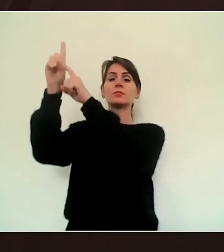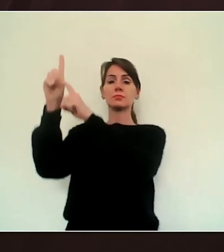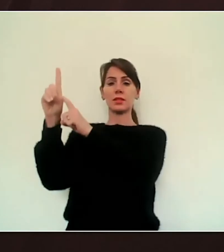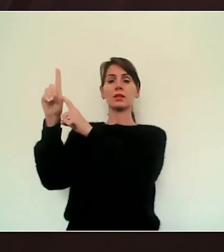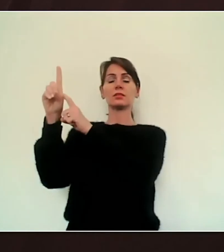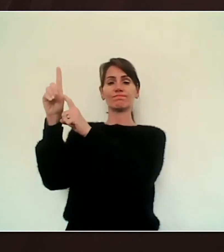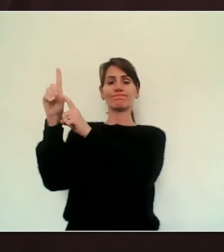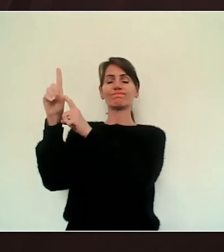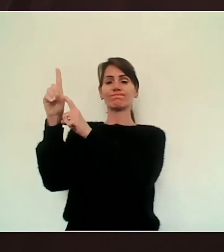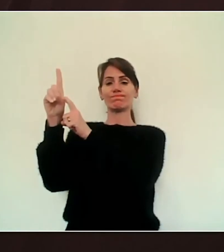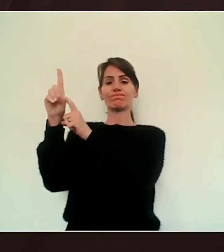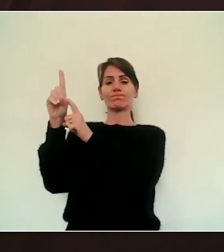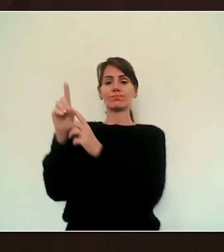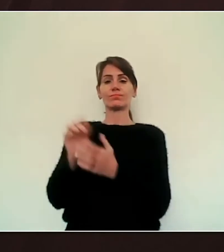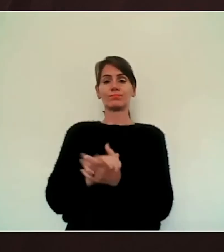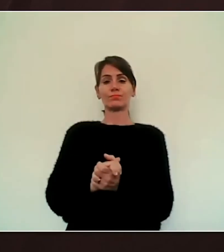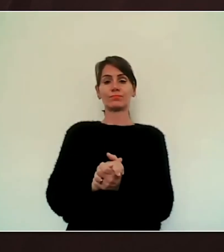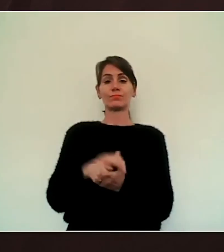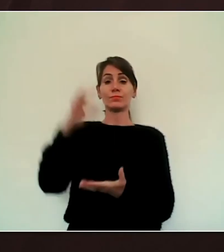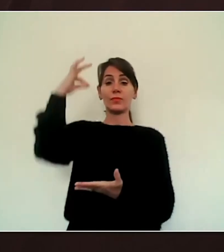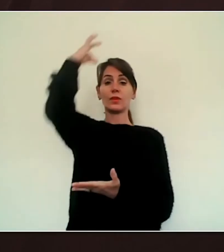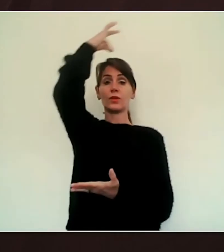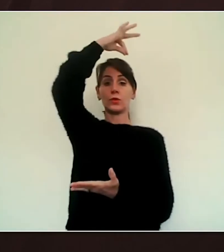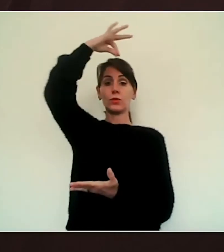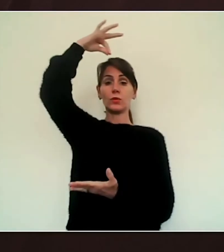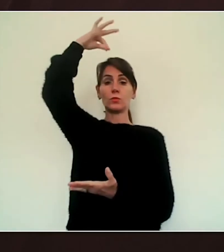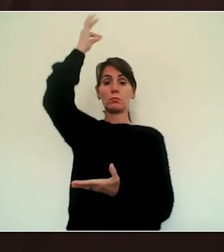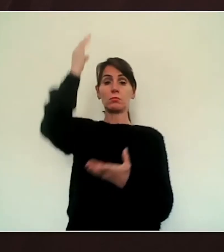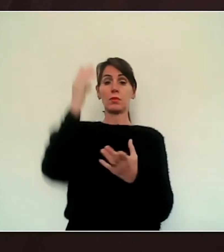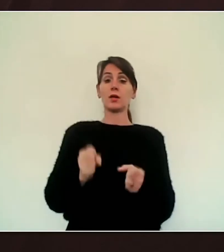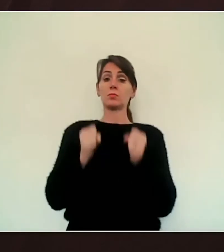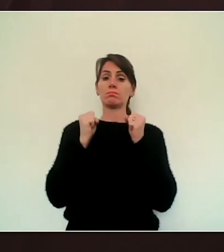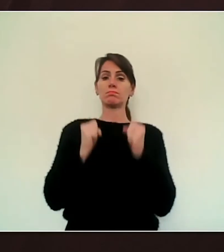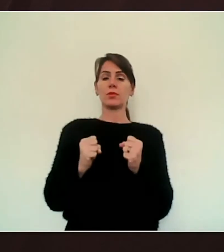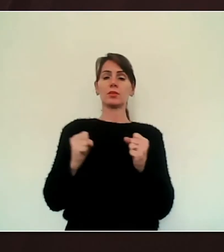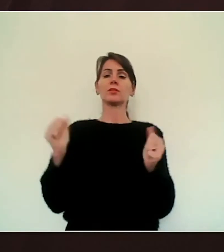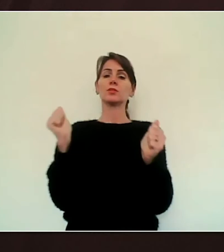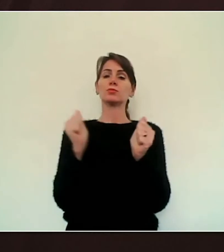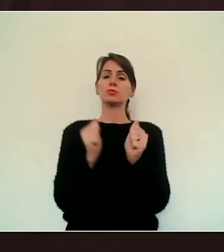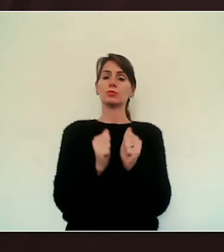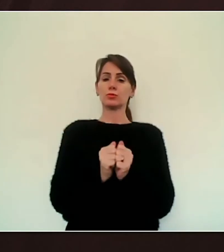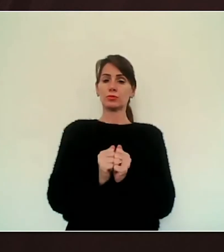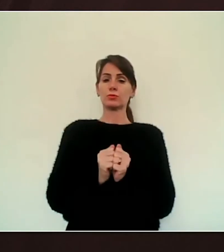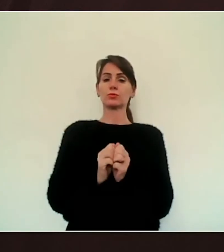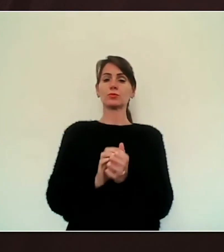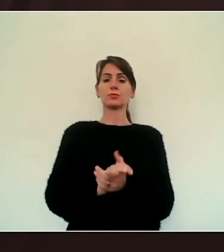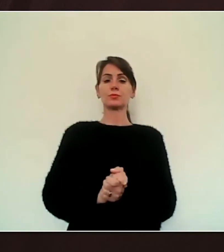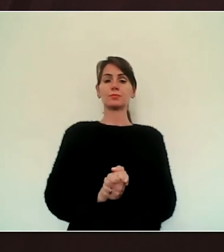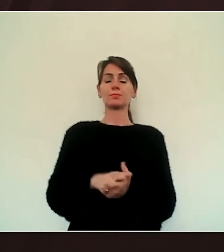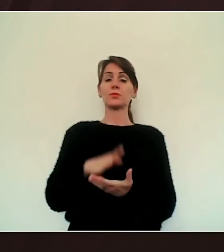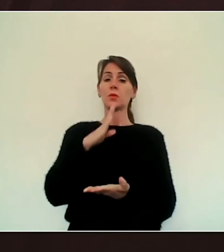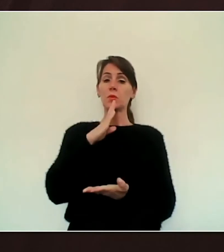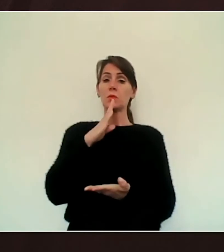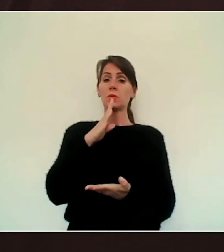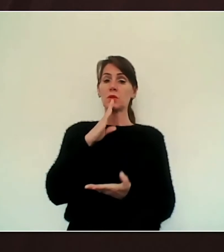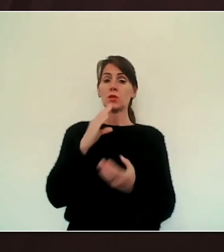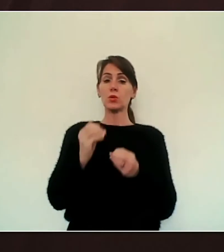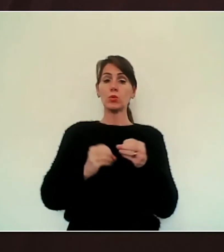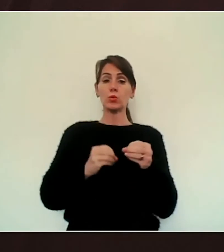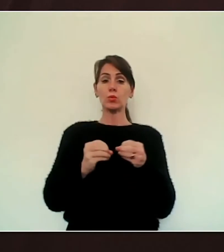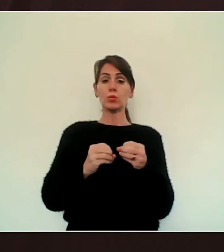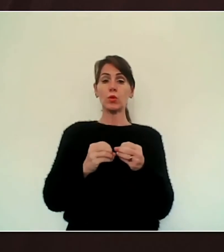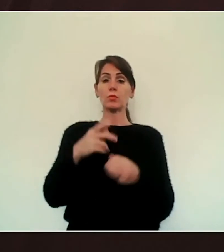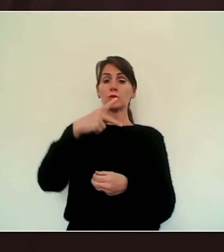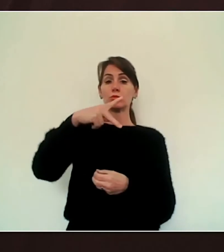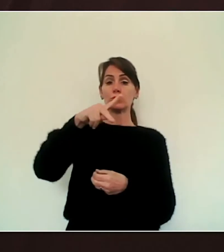Mas o poder do Espírito Santo, não é isso? Conheço as tuas obras, eis que tenho posto diante de ti uma porta aberta, a